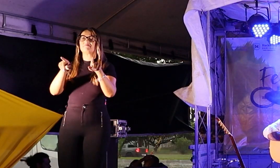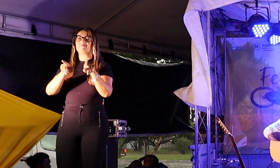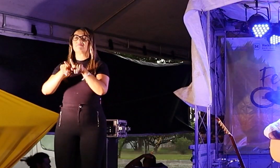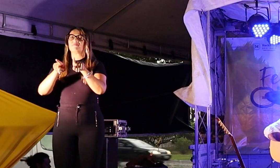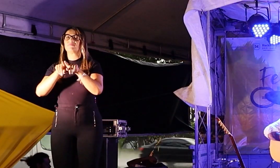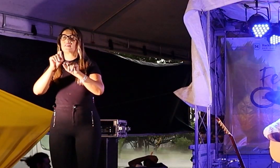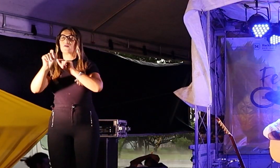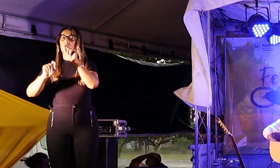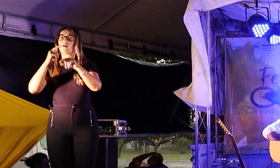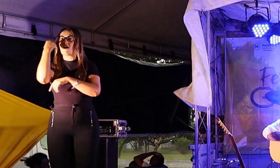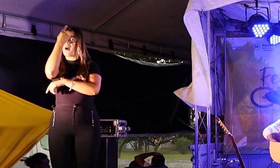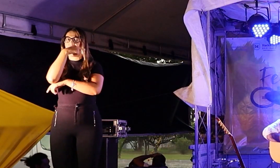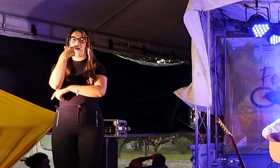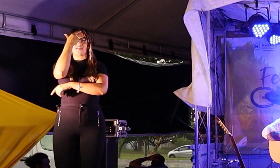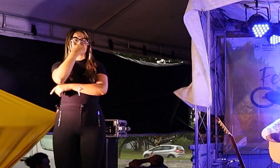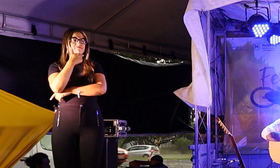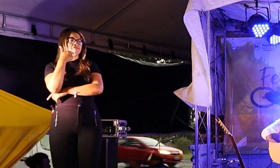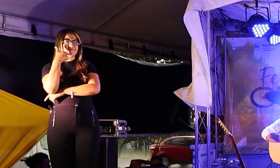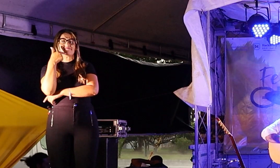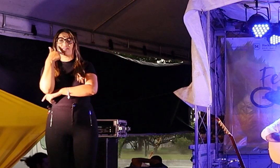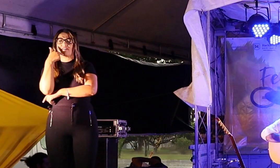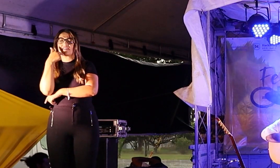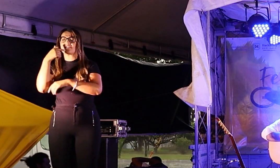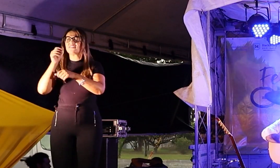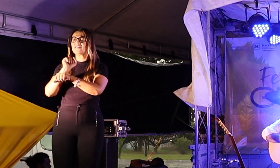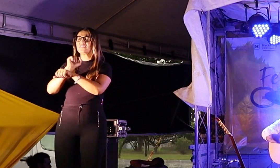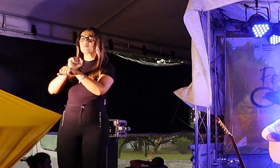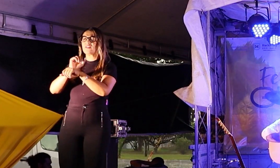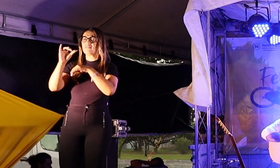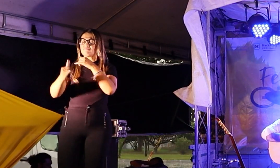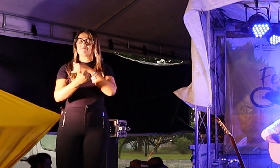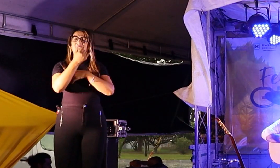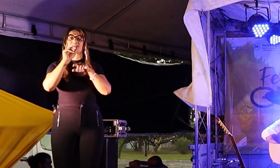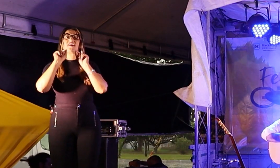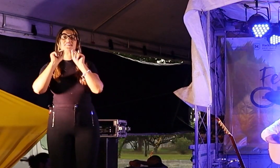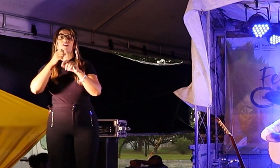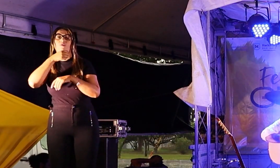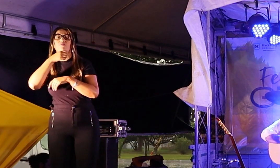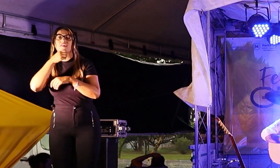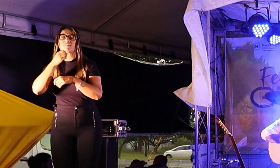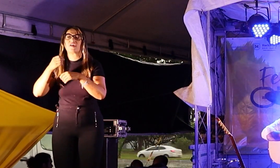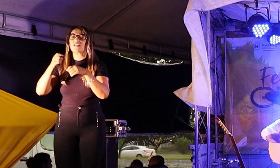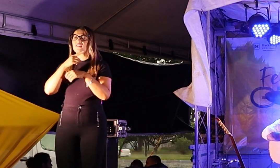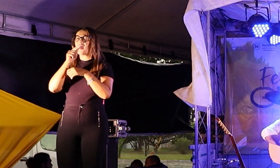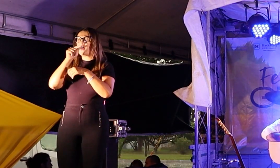Caras e bocas traídas, de pele polida na inundação,